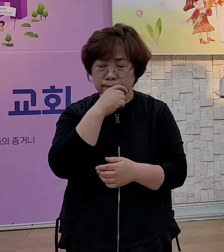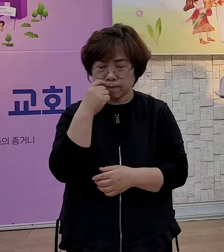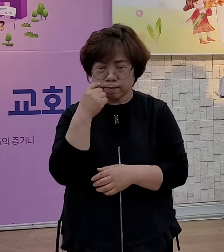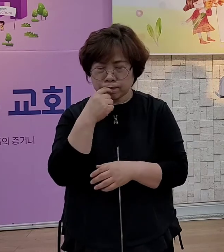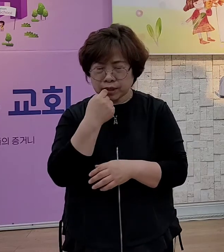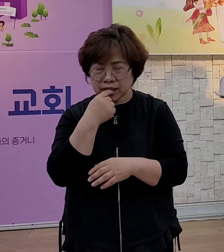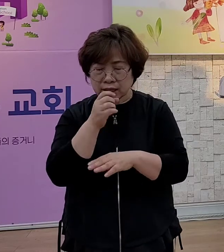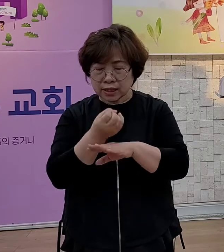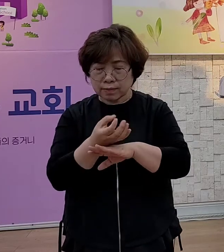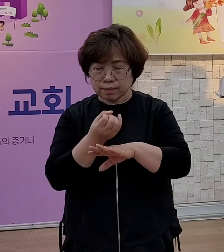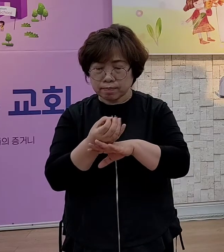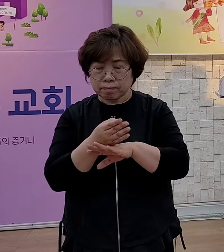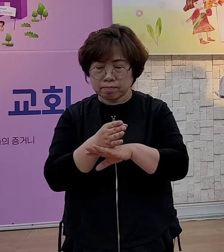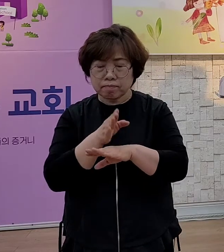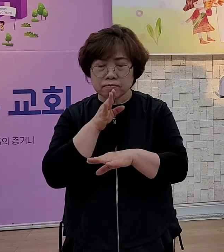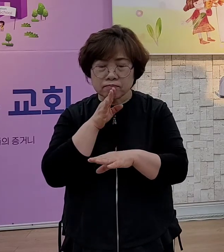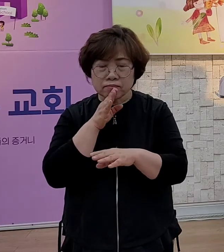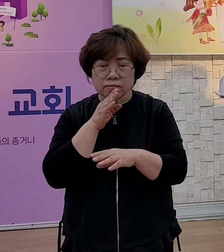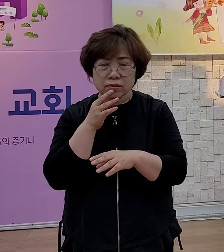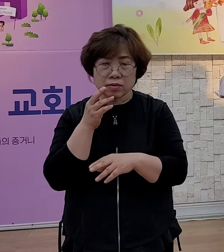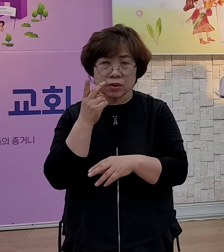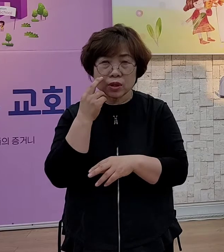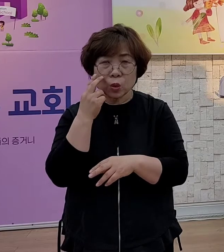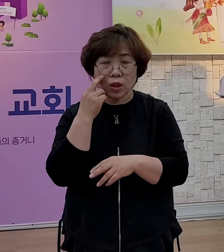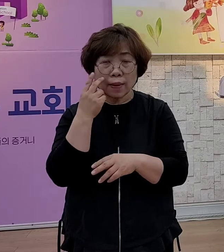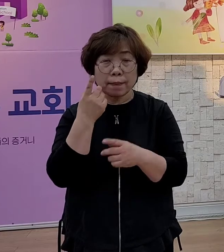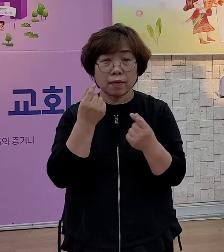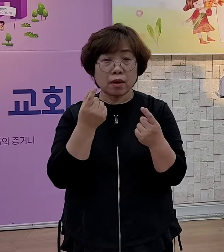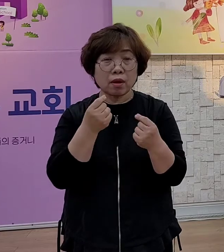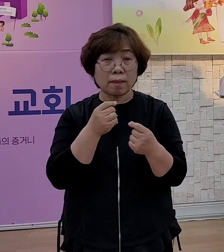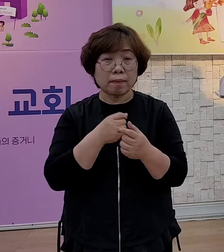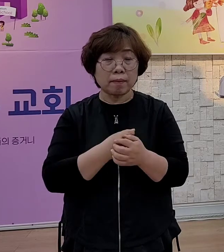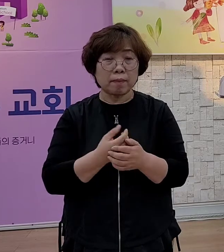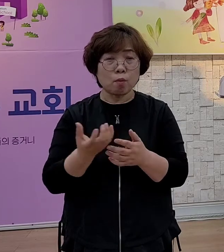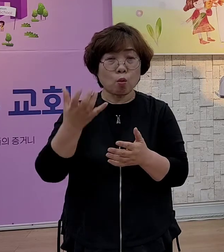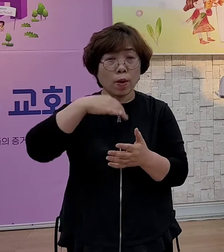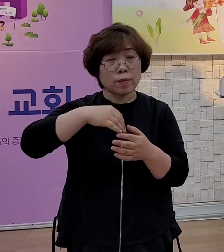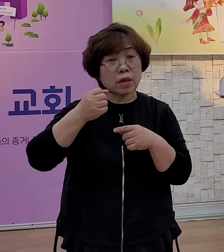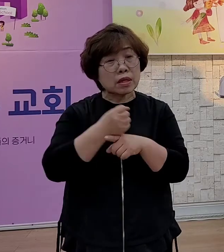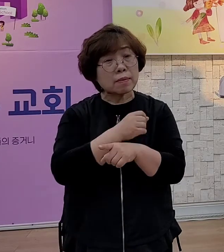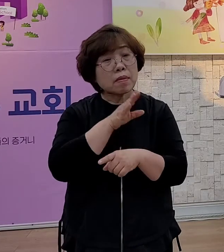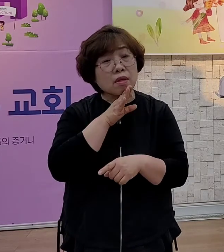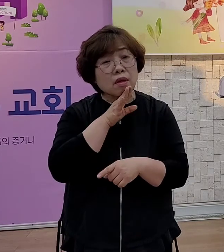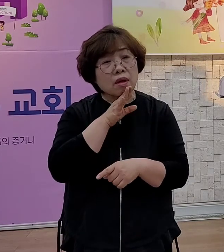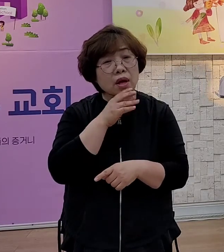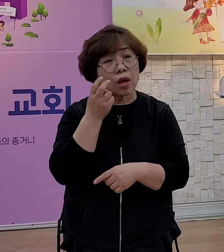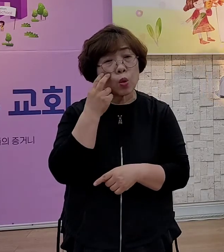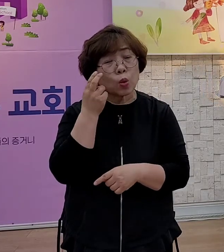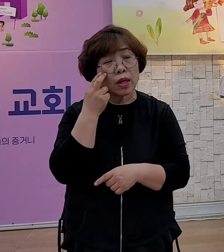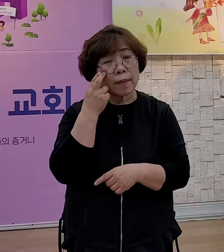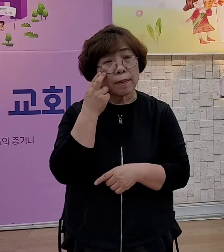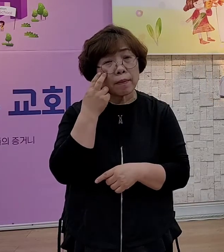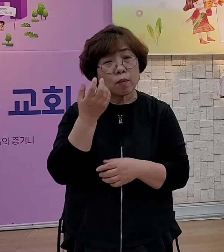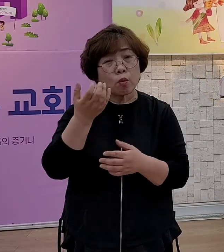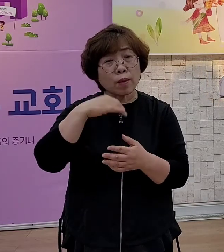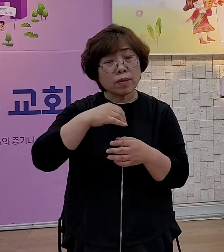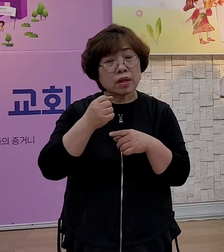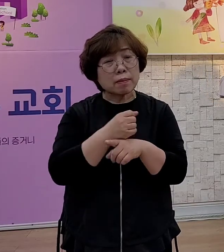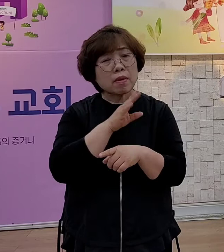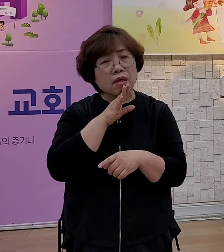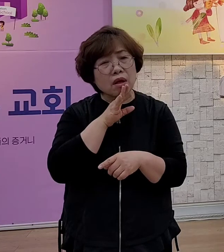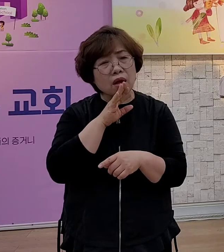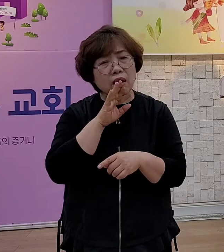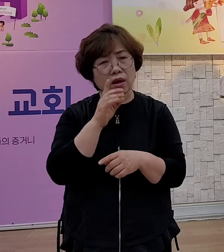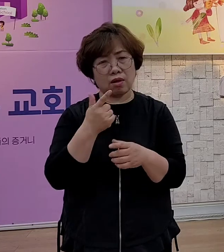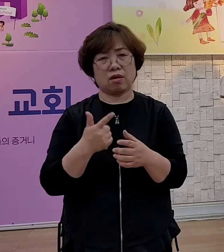이런 뜻일까요? 아예 말하기를 더디하라니까 말하지 마라. 침묵하라. 이런 말이 아닙니다. 무슨